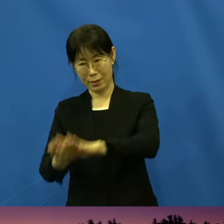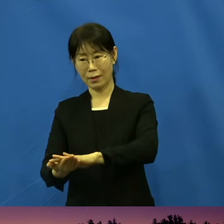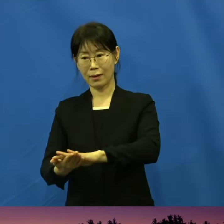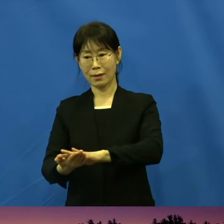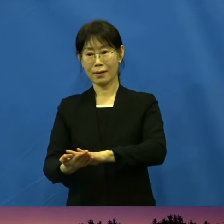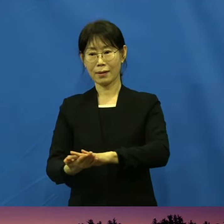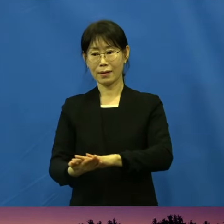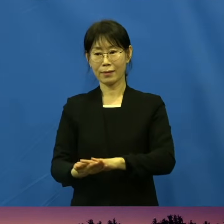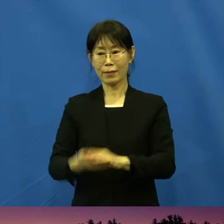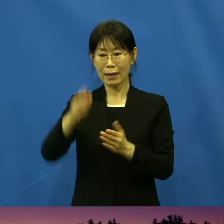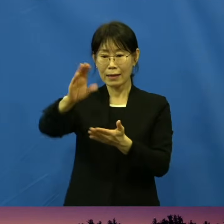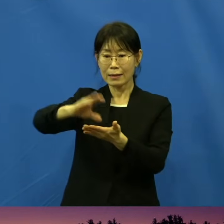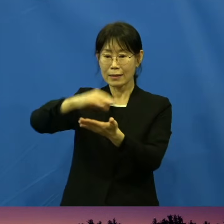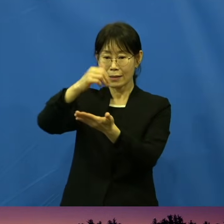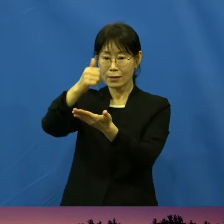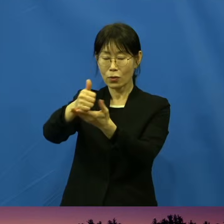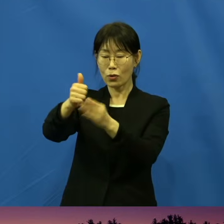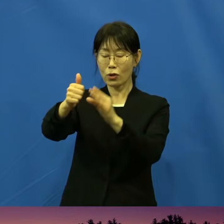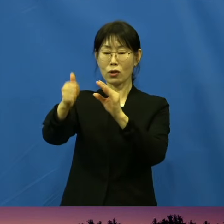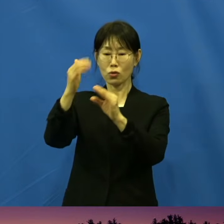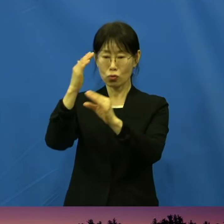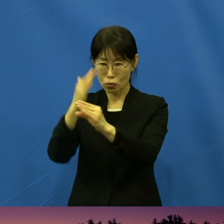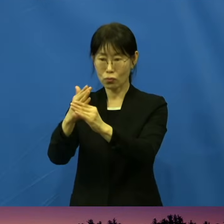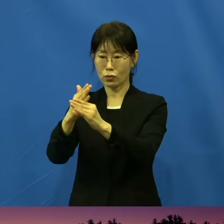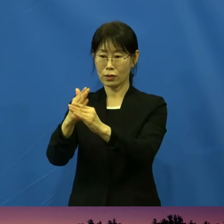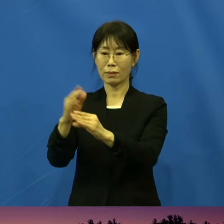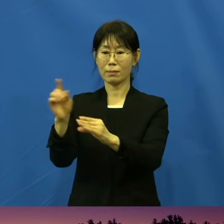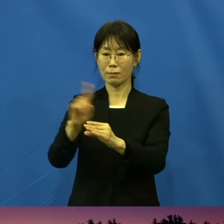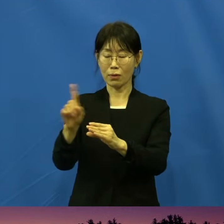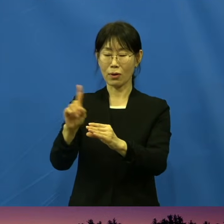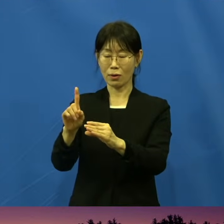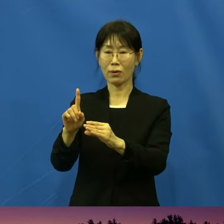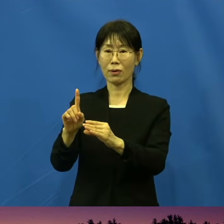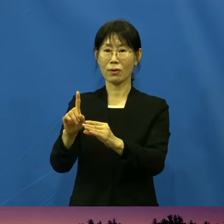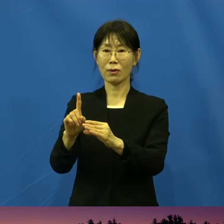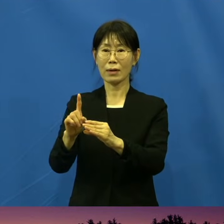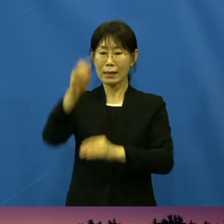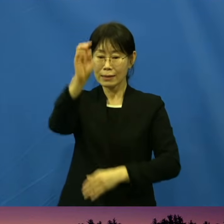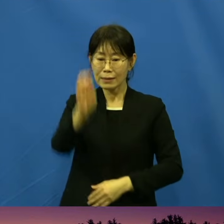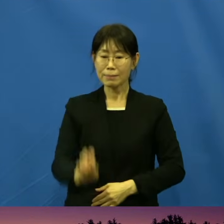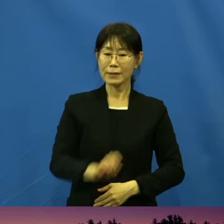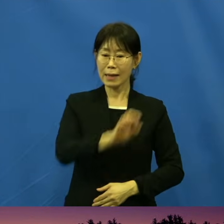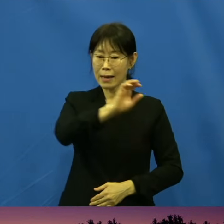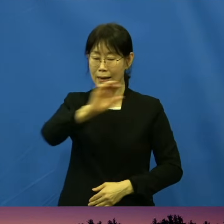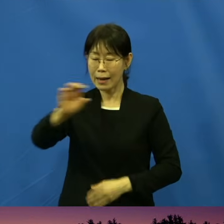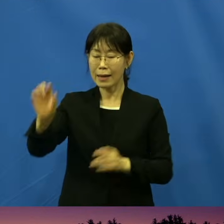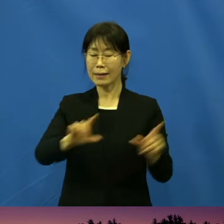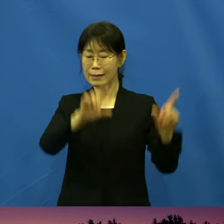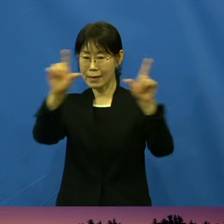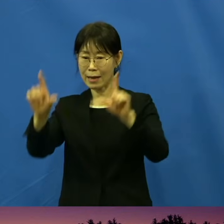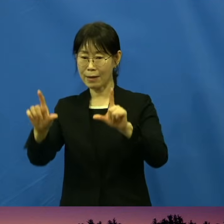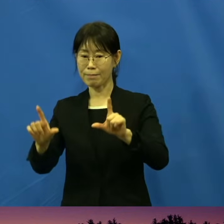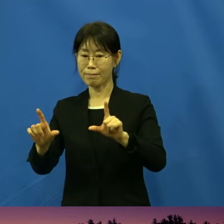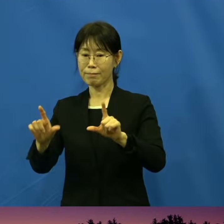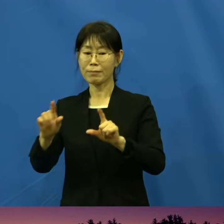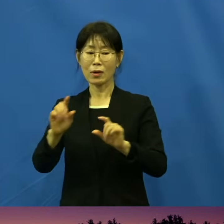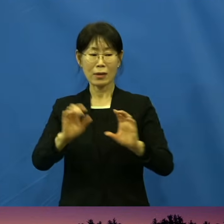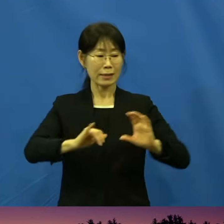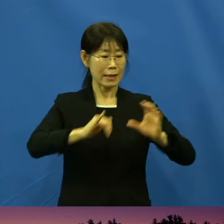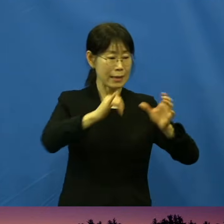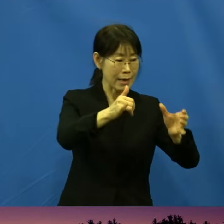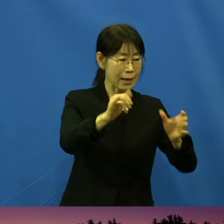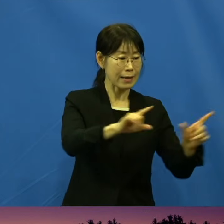그리스도의 중심은 곧 많은 사람을 위해 자신을 대속물로 내어 놓으신 십자가의 삶입니다. 이 세상적인 방식과 정반대의